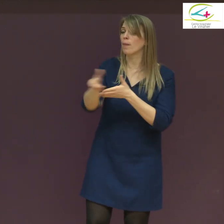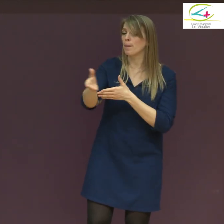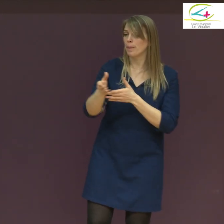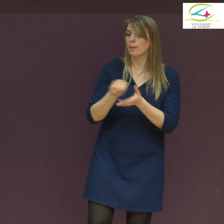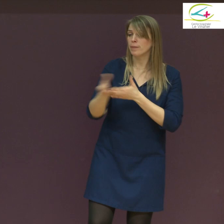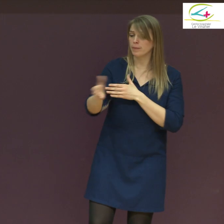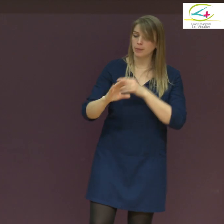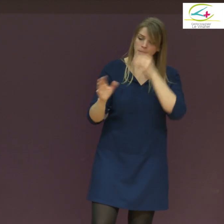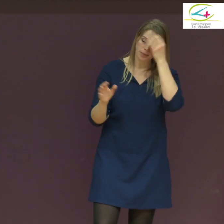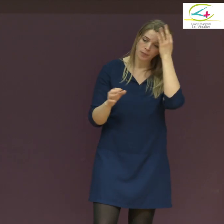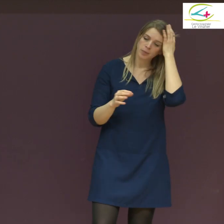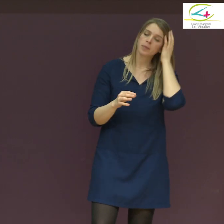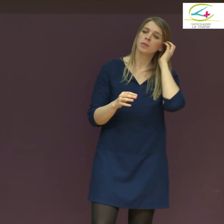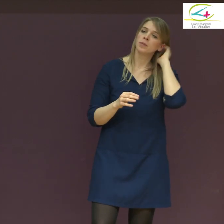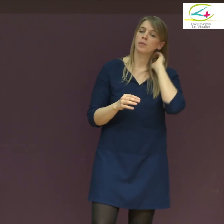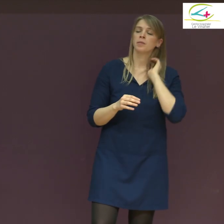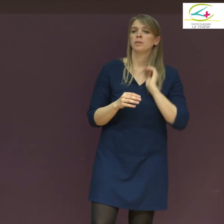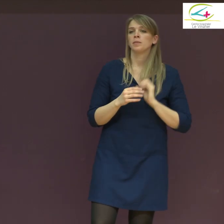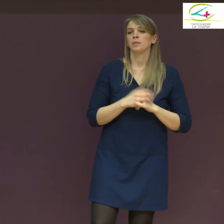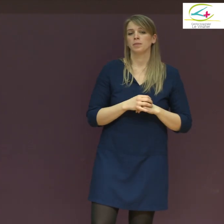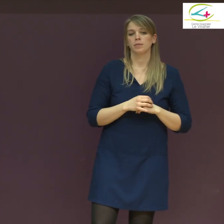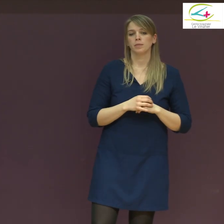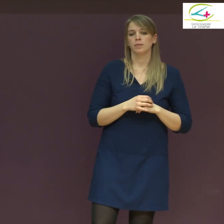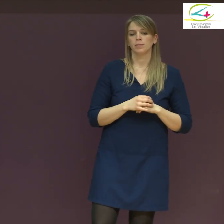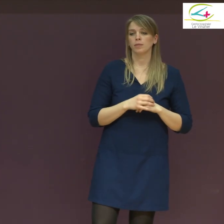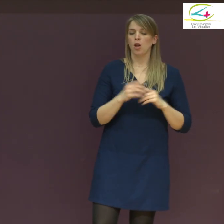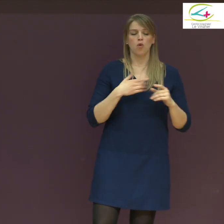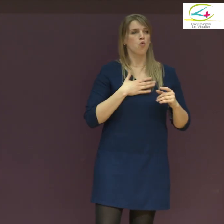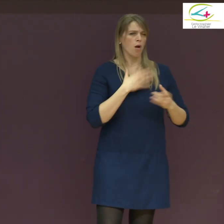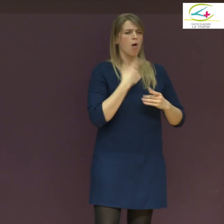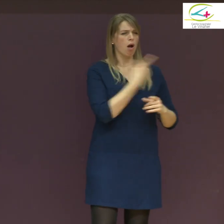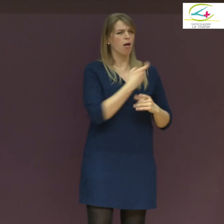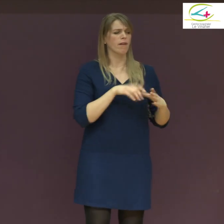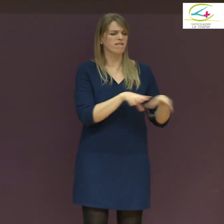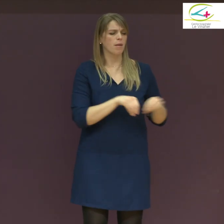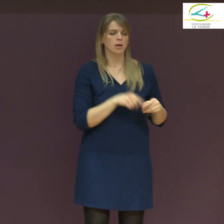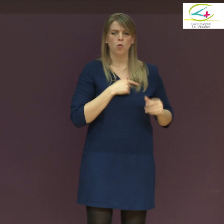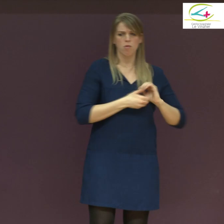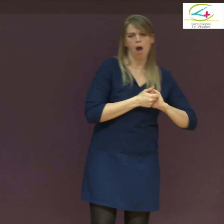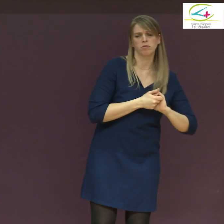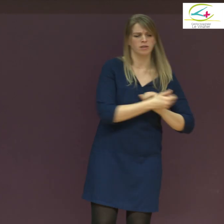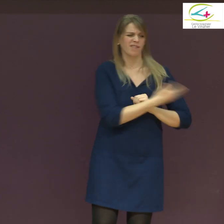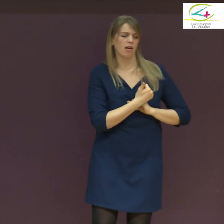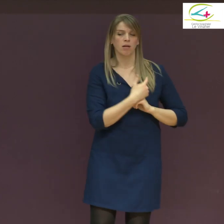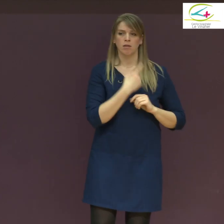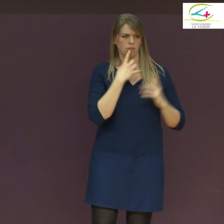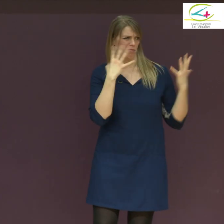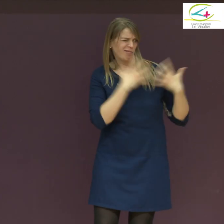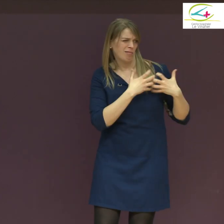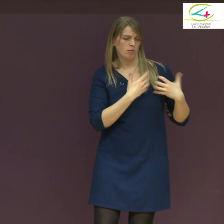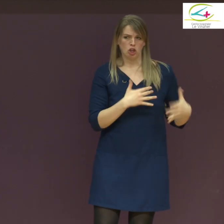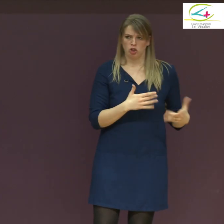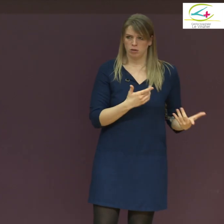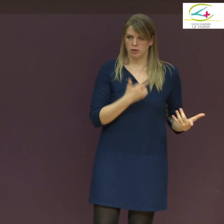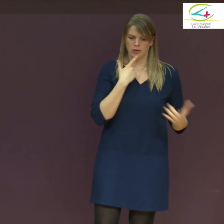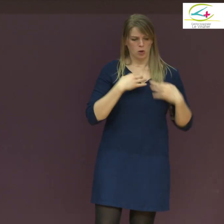l'information. Vous avez aussi un séminaire avec la femme, mon ami, où il y a une connaissance de la personne, et souvent,